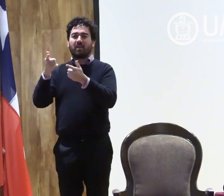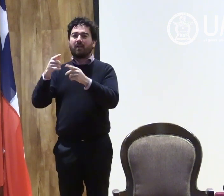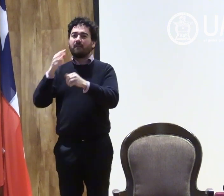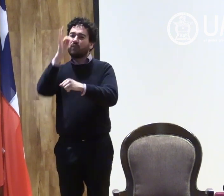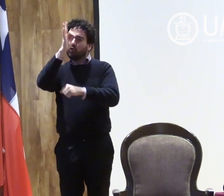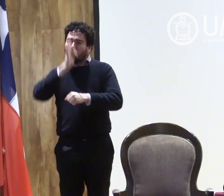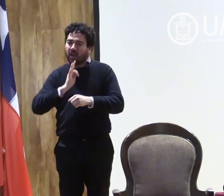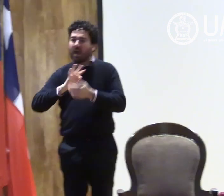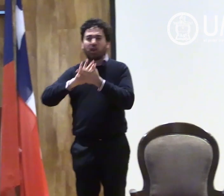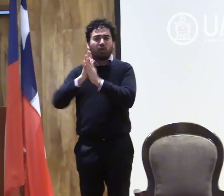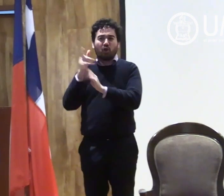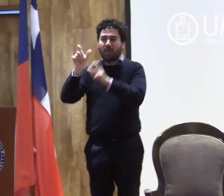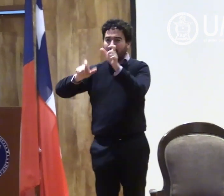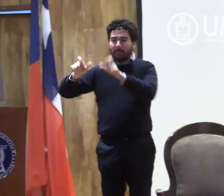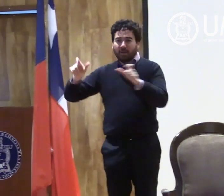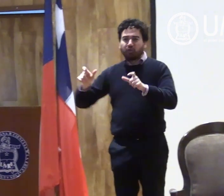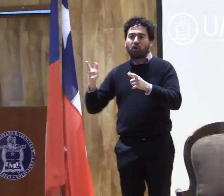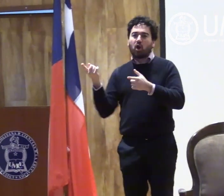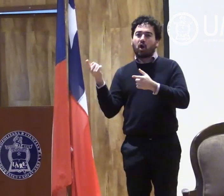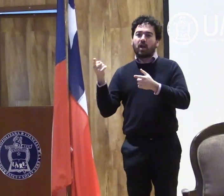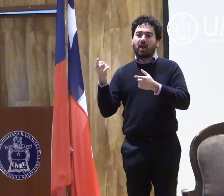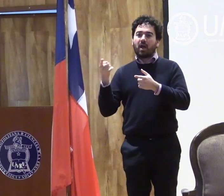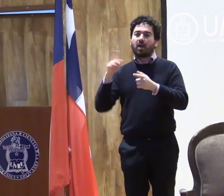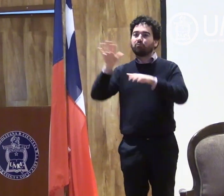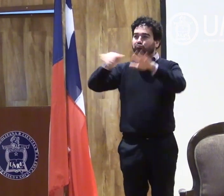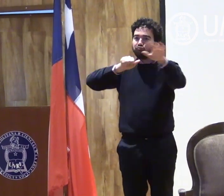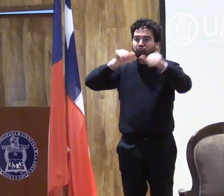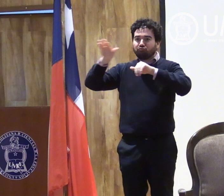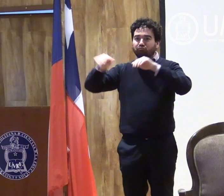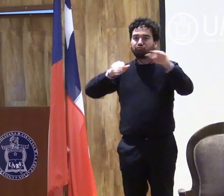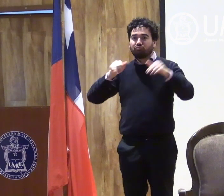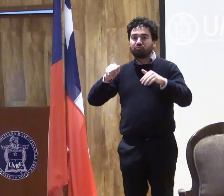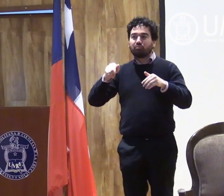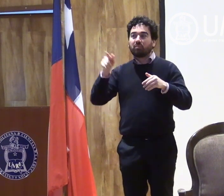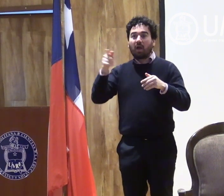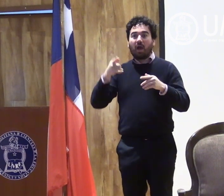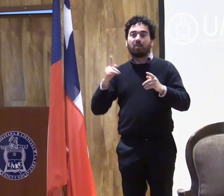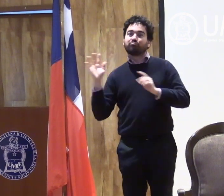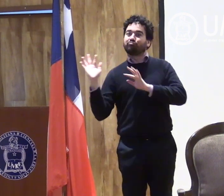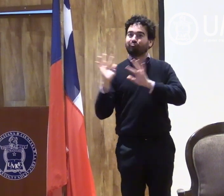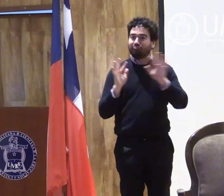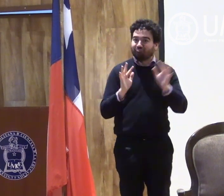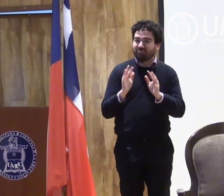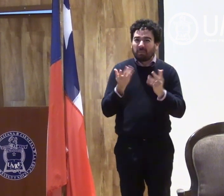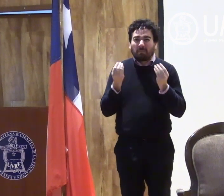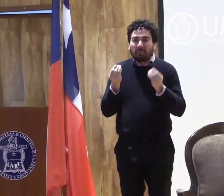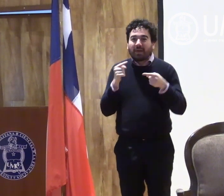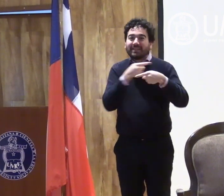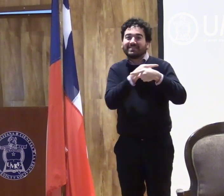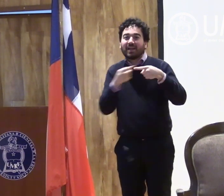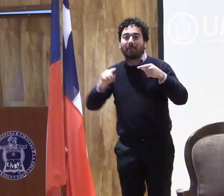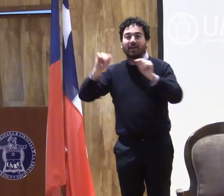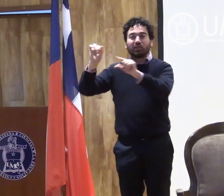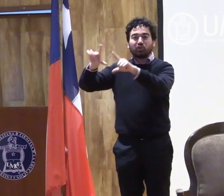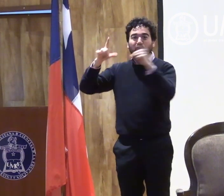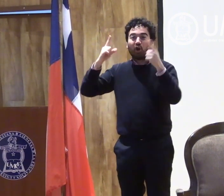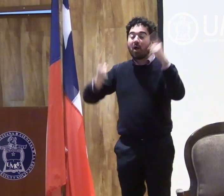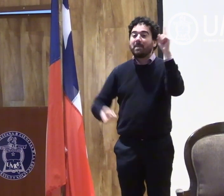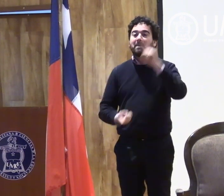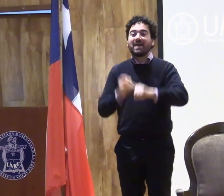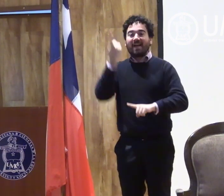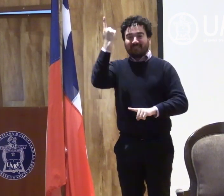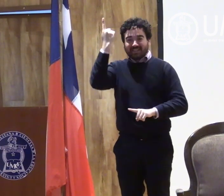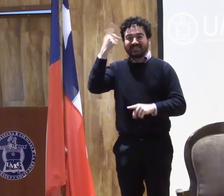las personas que han sentido el llamado de esta semana a la primera Semana del Sol, organizada por el Departamento de